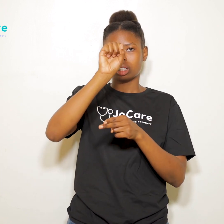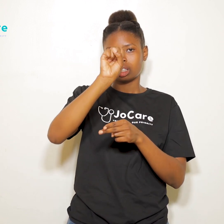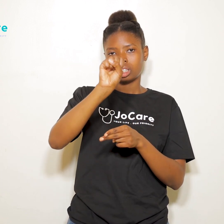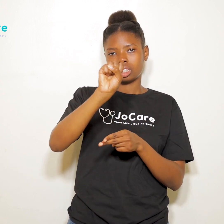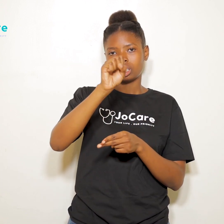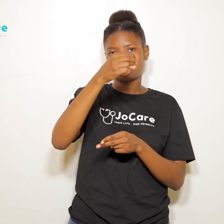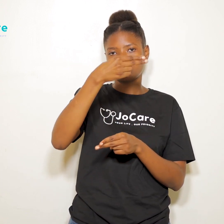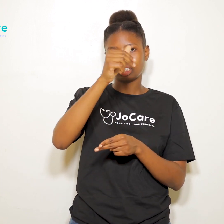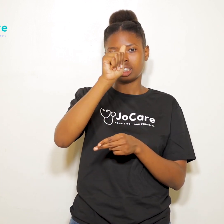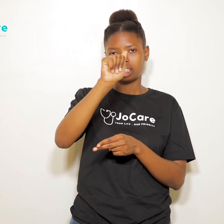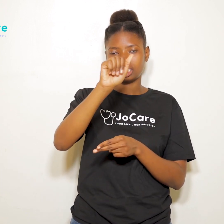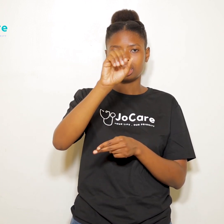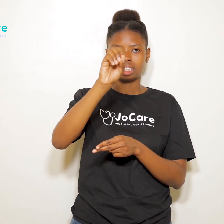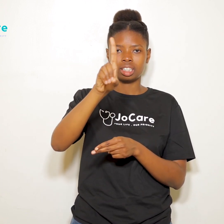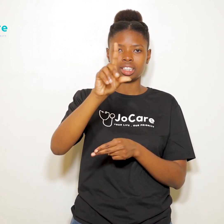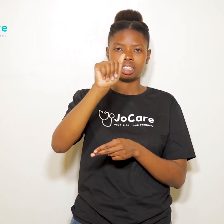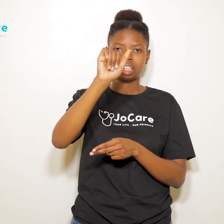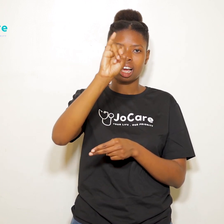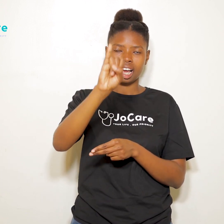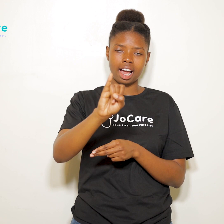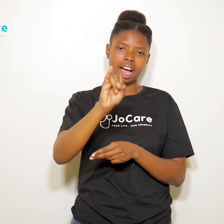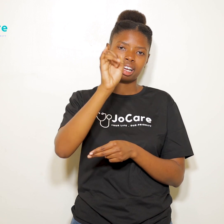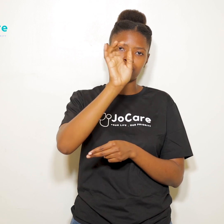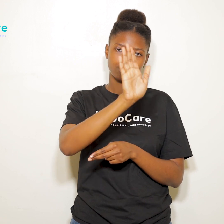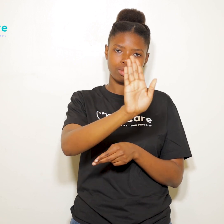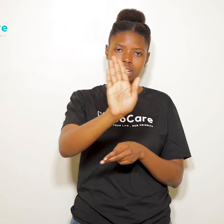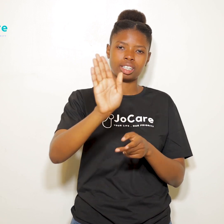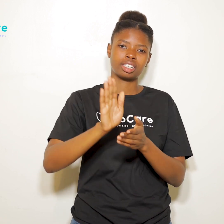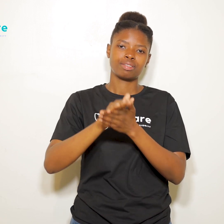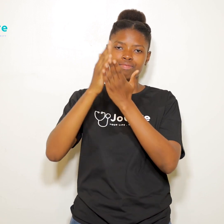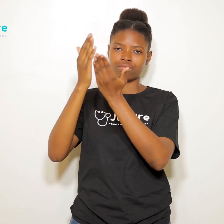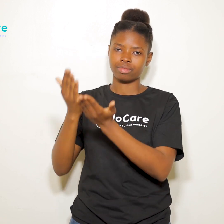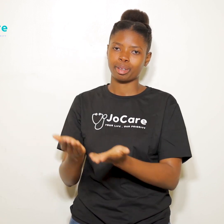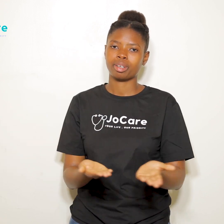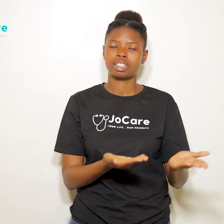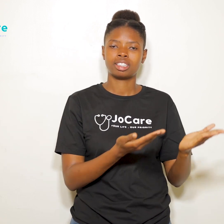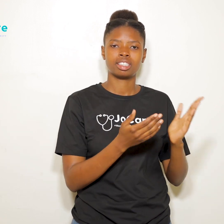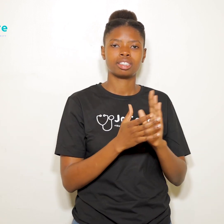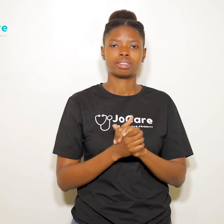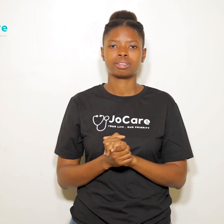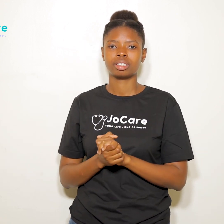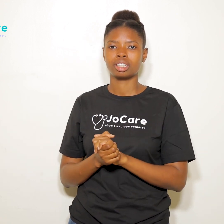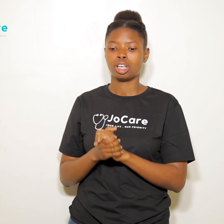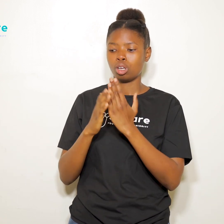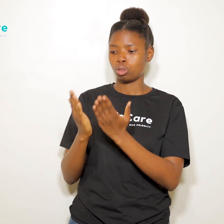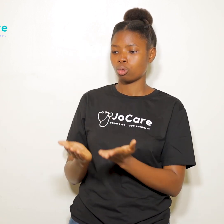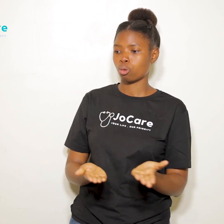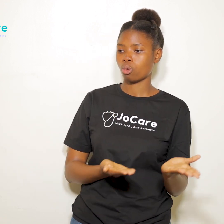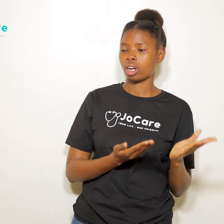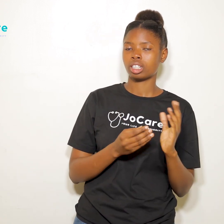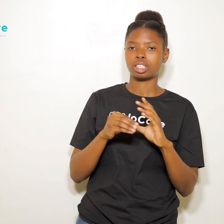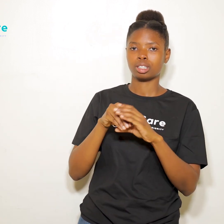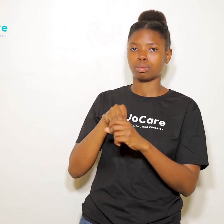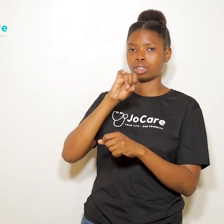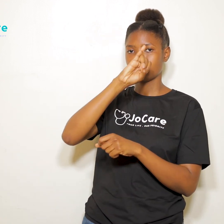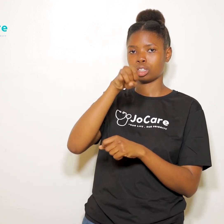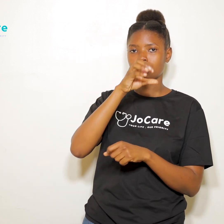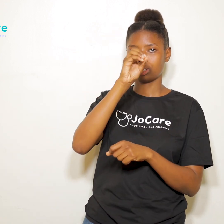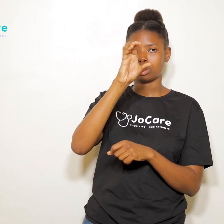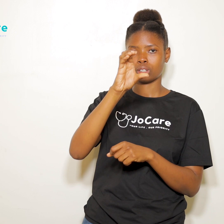ni wa mutaramyi wanyu, ni Shadai Benjamin, mbahaye ikaze. Tuguhaye ikaze muri Jokeya.